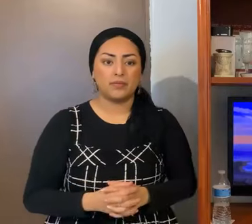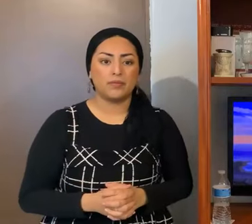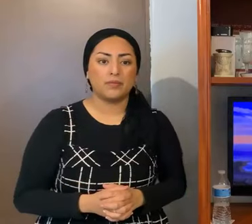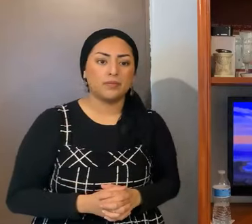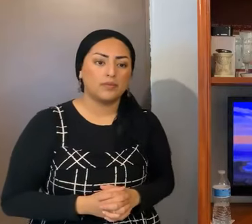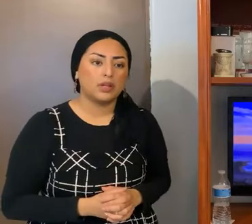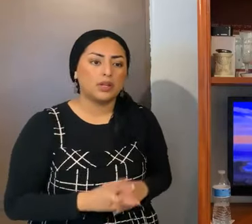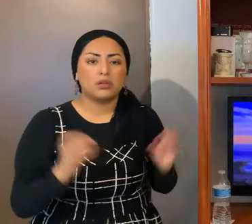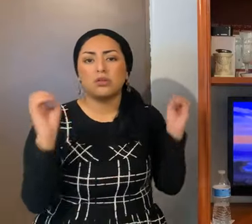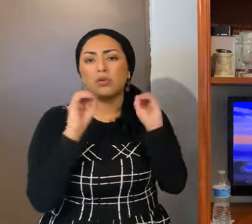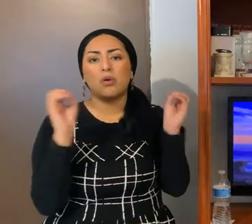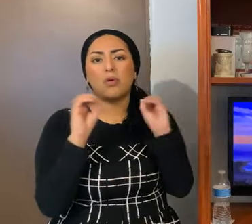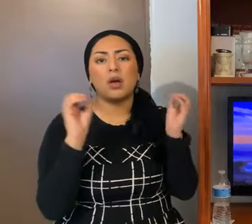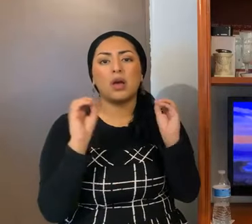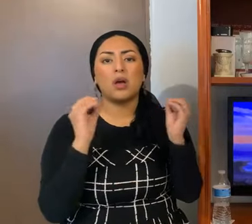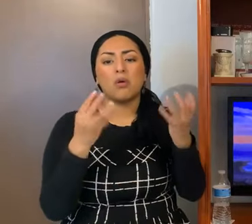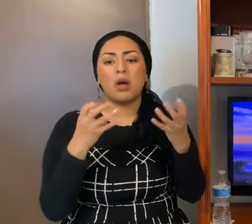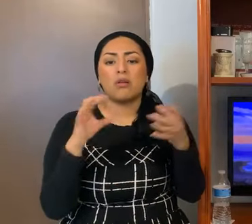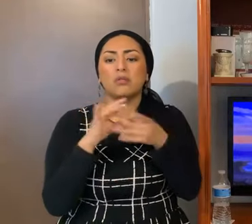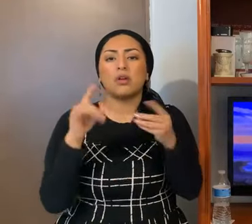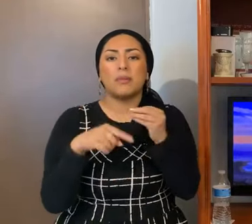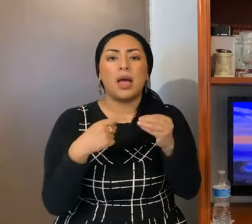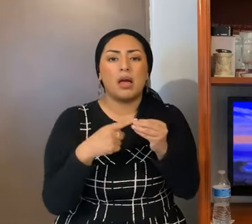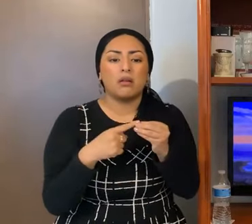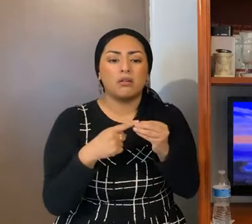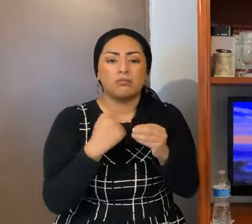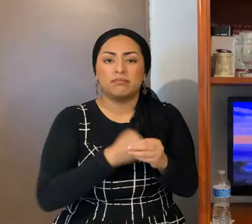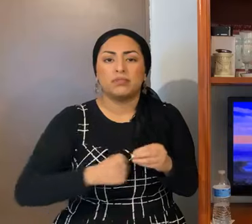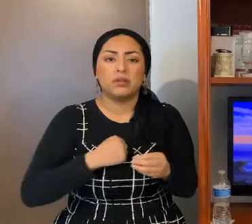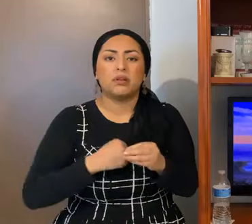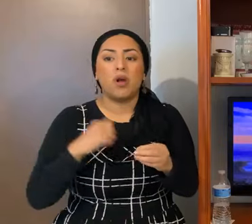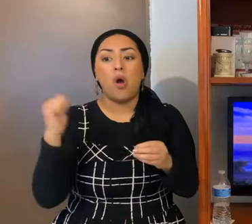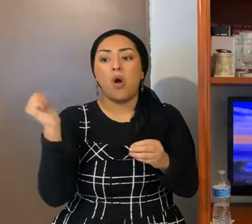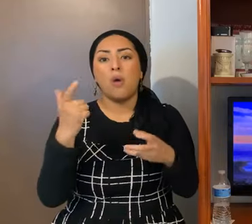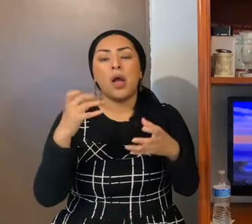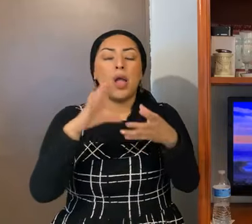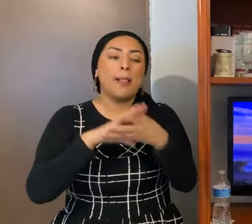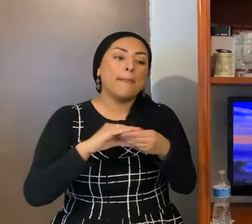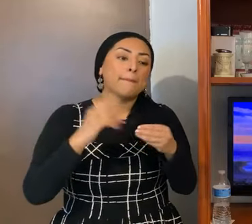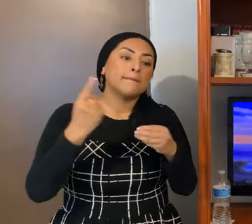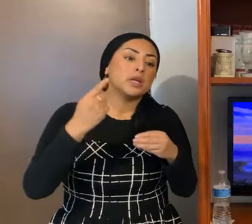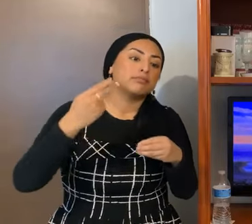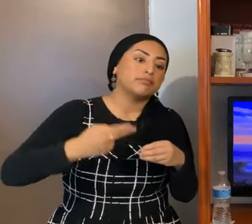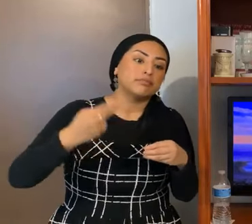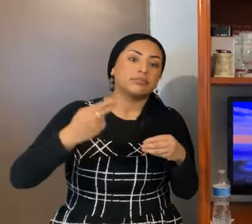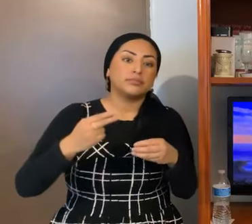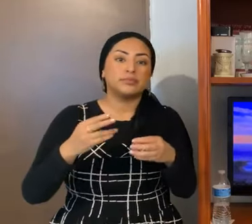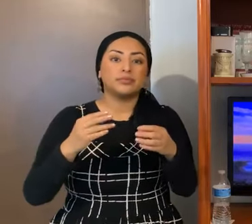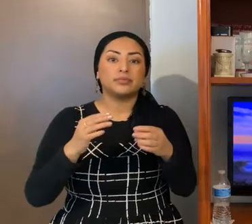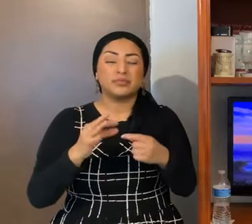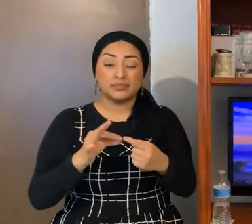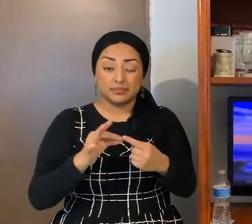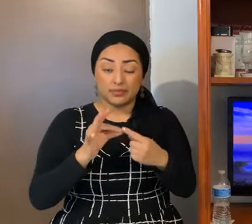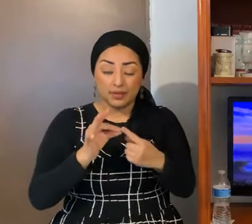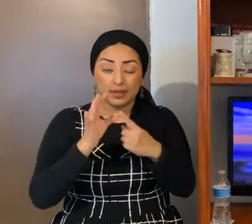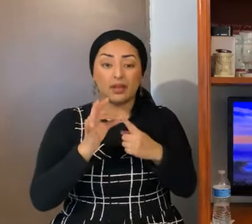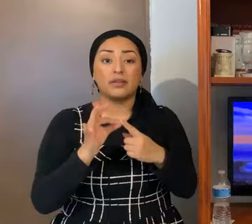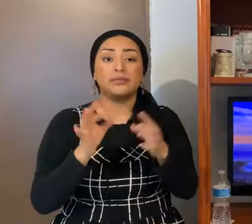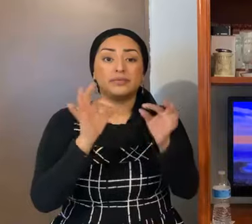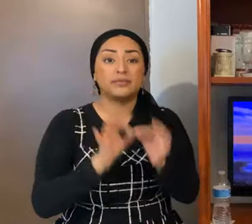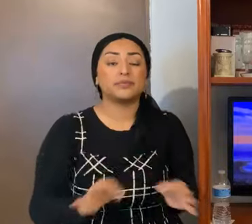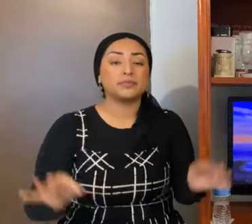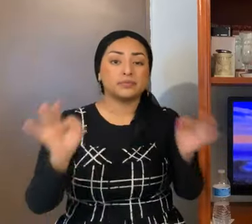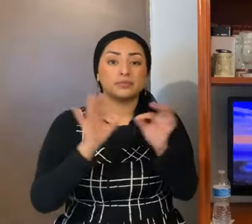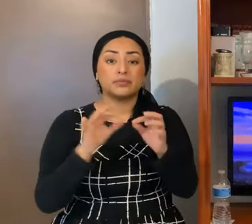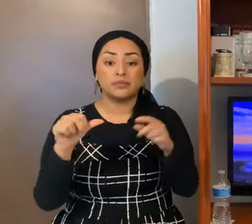Biblia o de algún personaje de la Biblia, pero no quieren hablar del arrepentimiento, que es la parte primordial